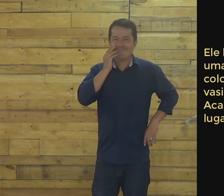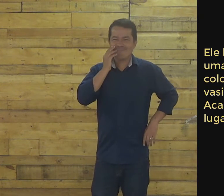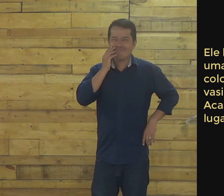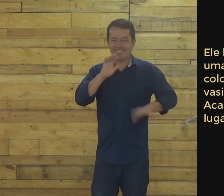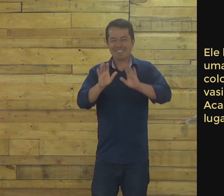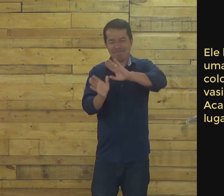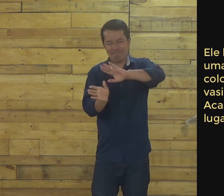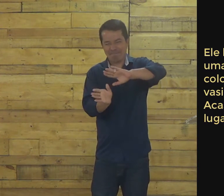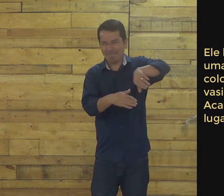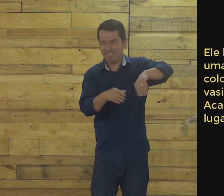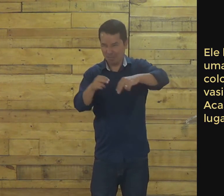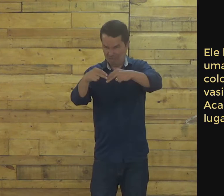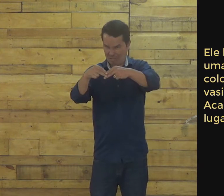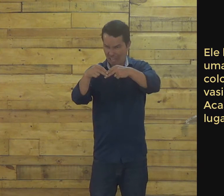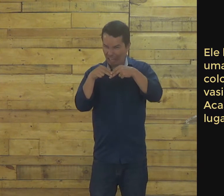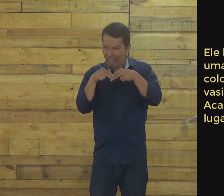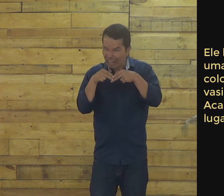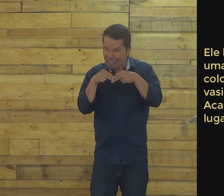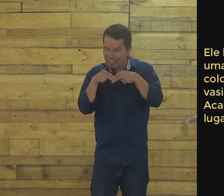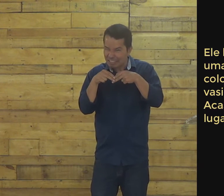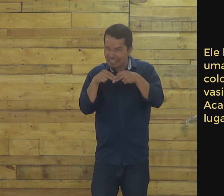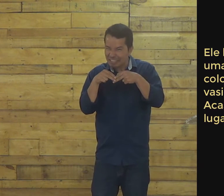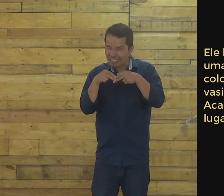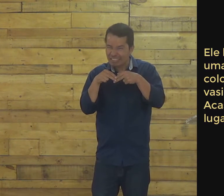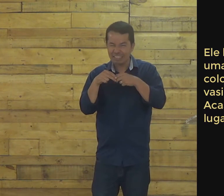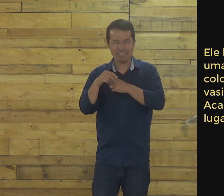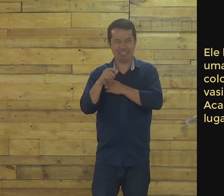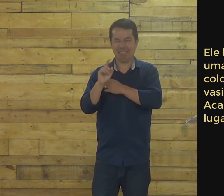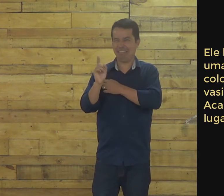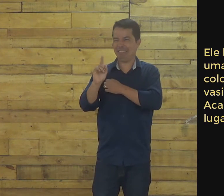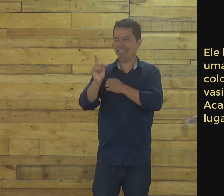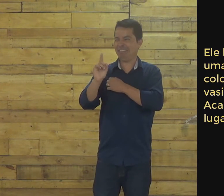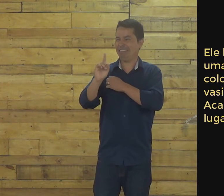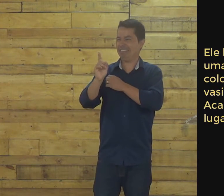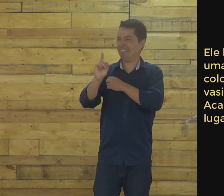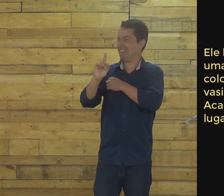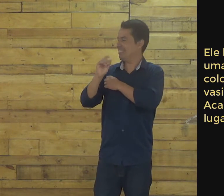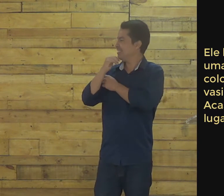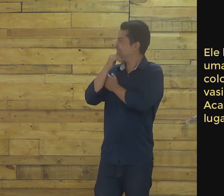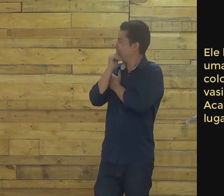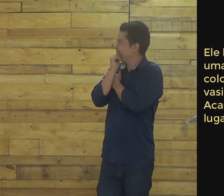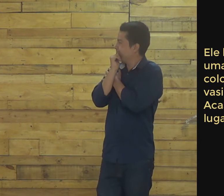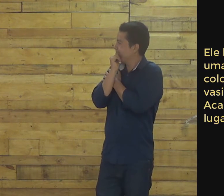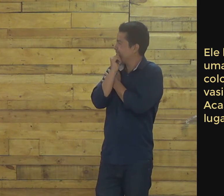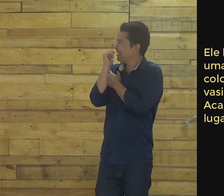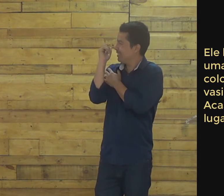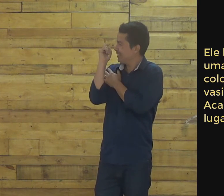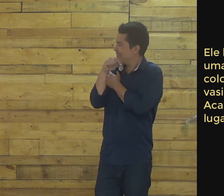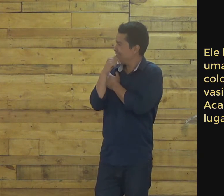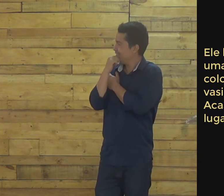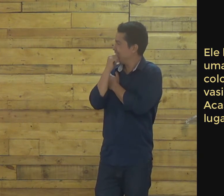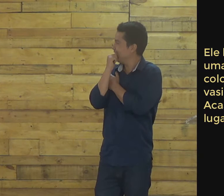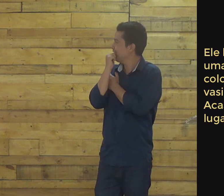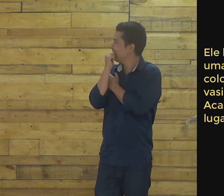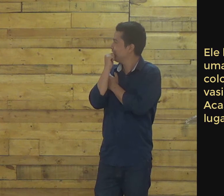enfim, vamos deixar de lado. Por isso? Por causa? Não.